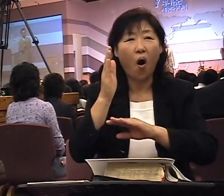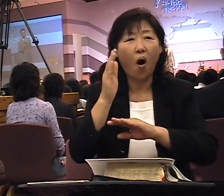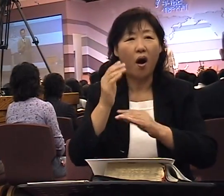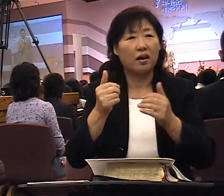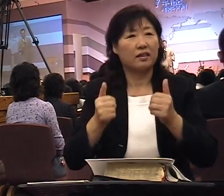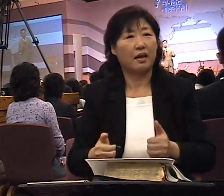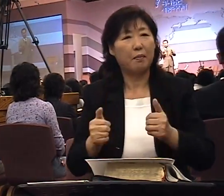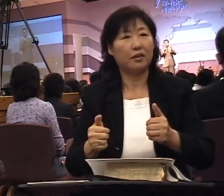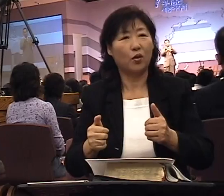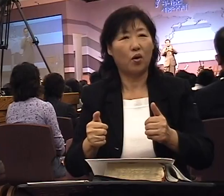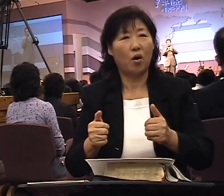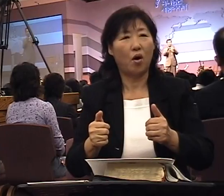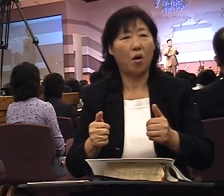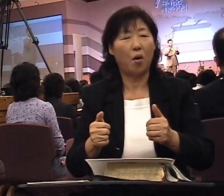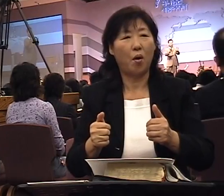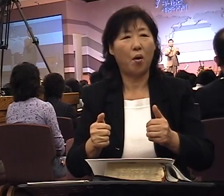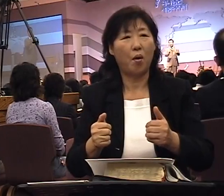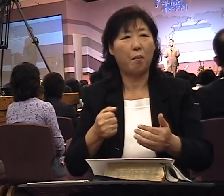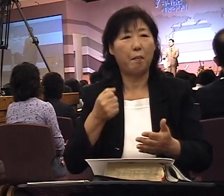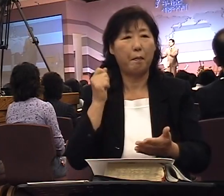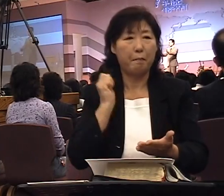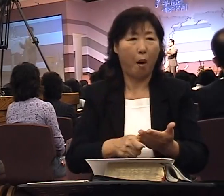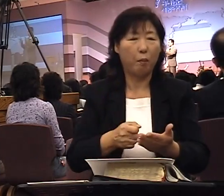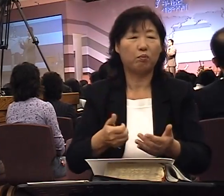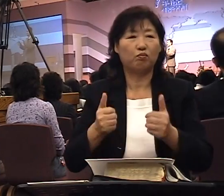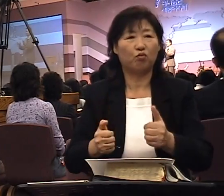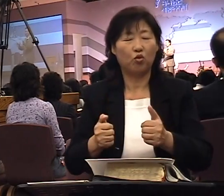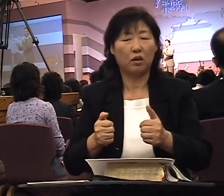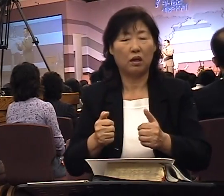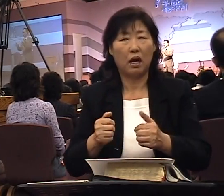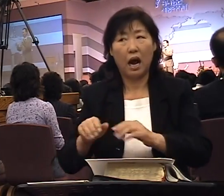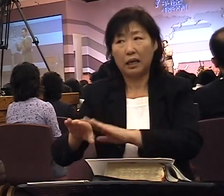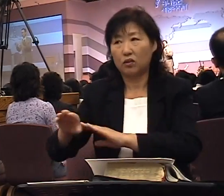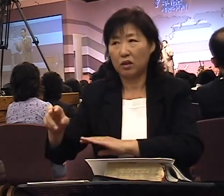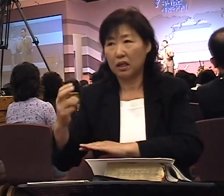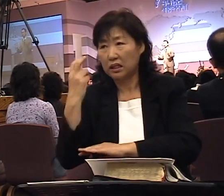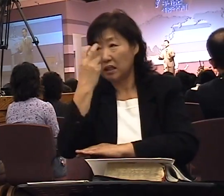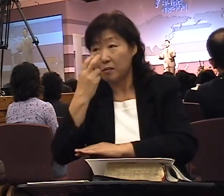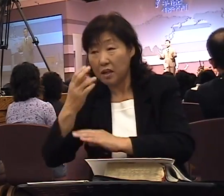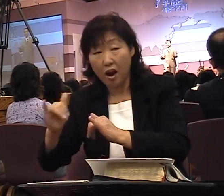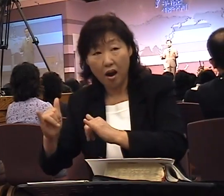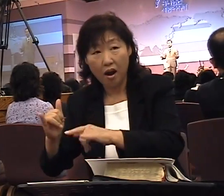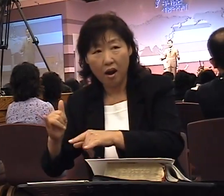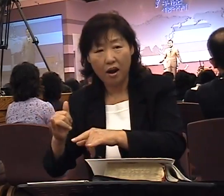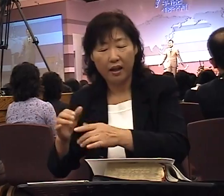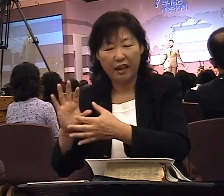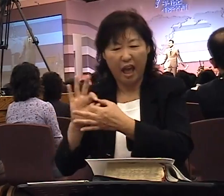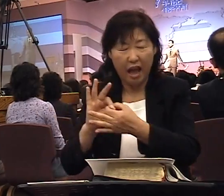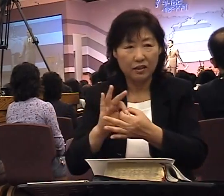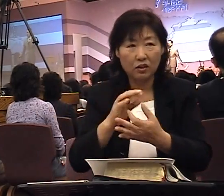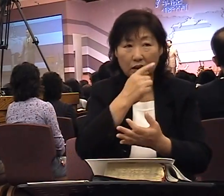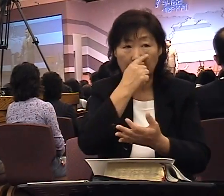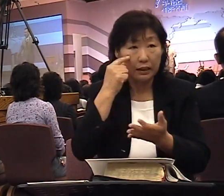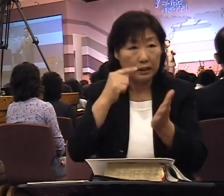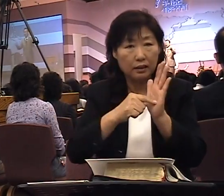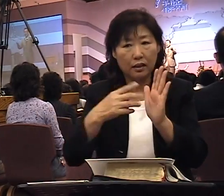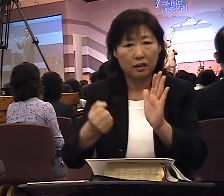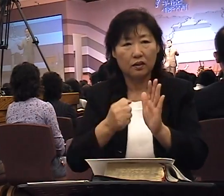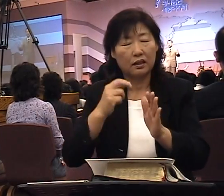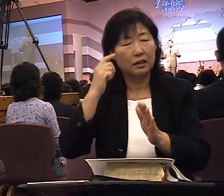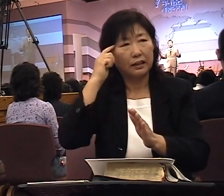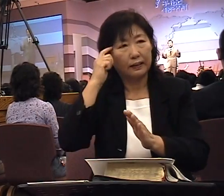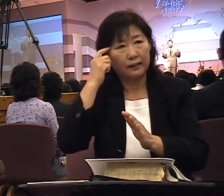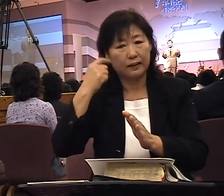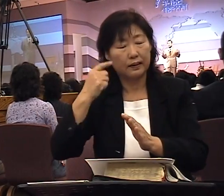돼요. 한쪽에서는 변호사, 한쪽에서는 검사가 계속 증거를 가지고 자신들의